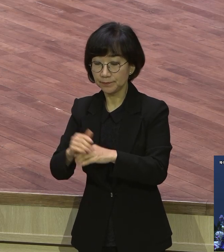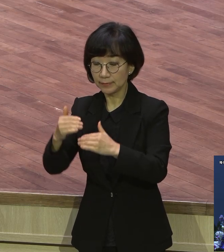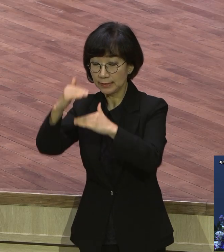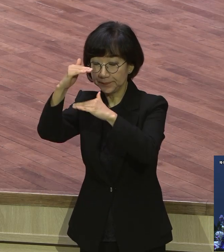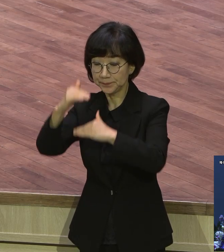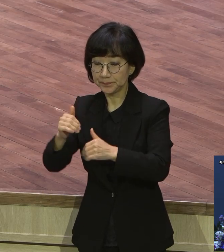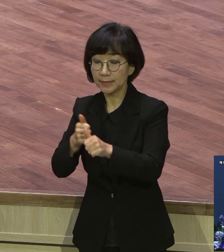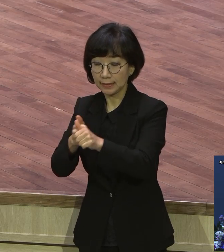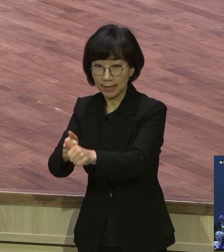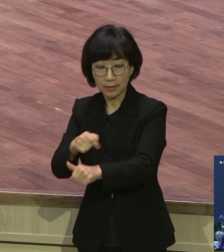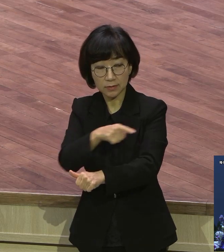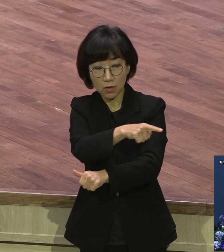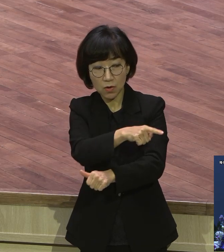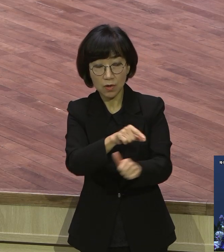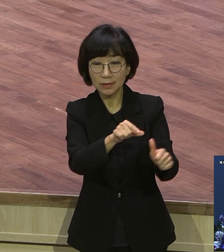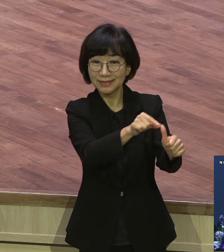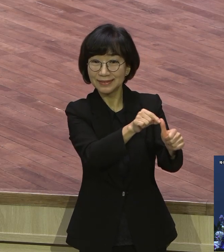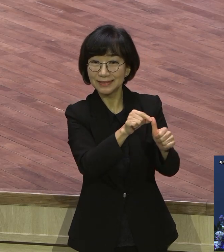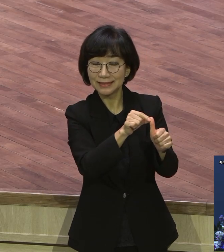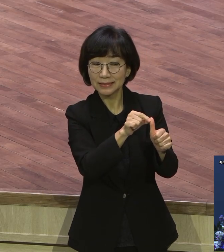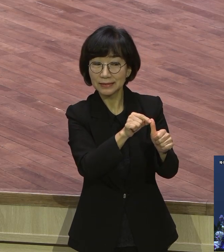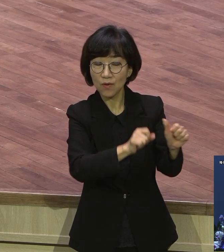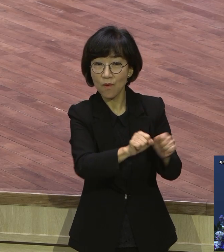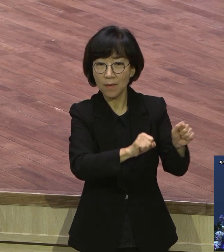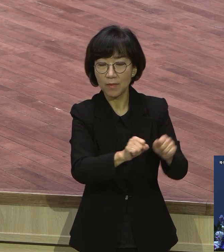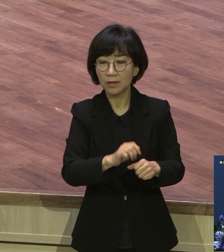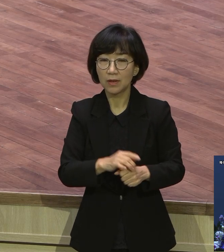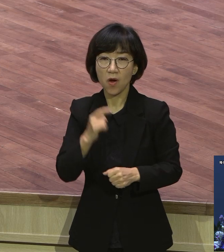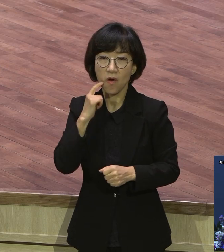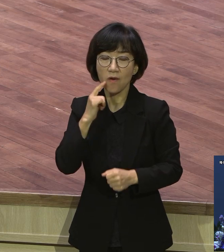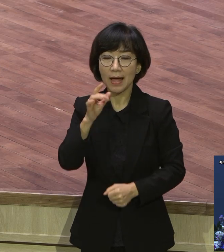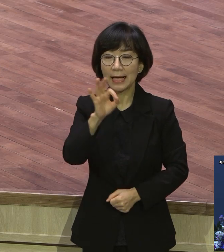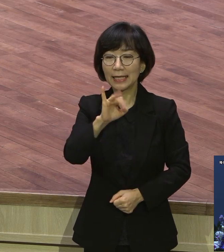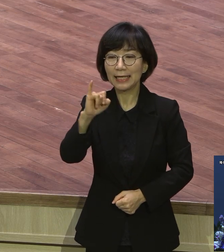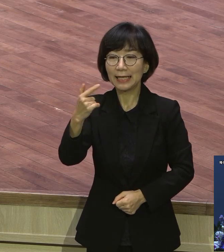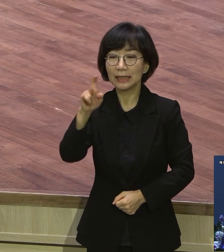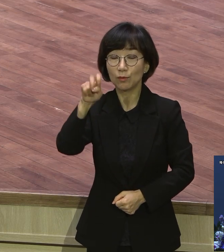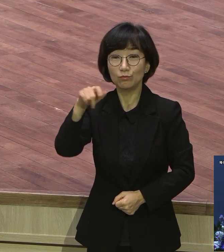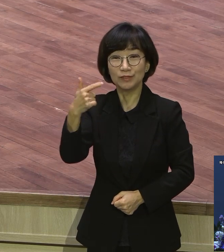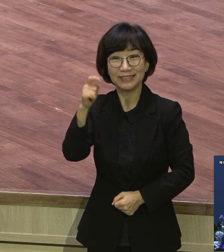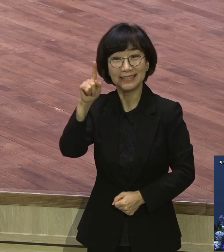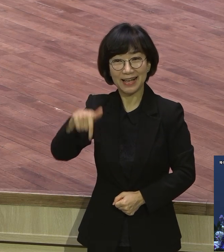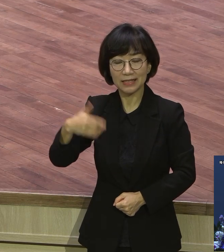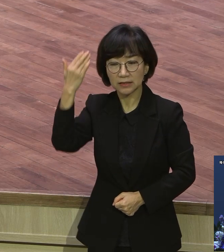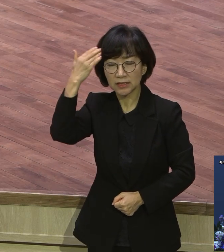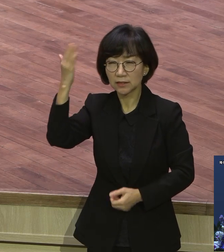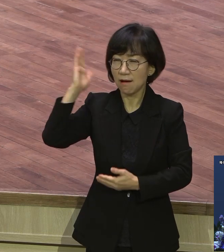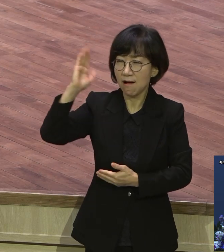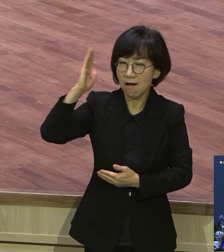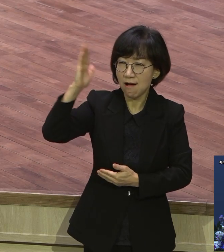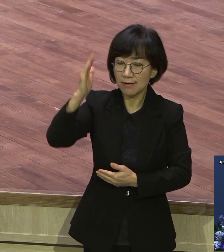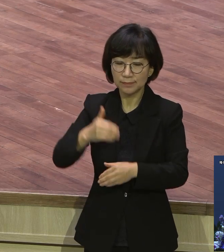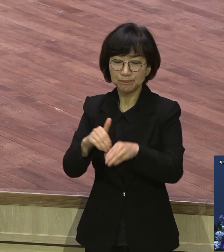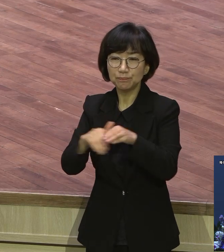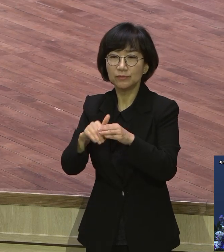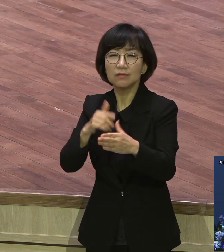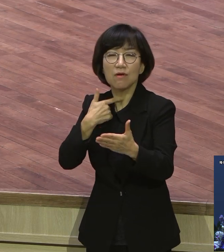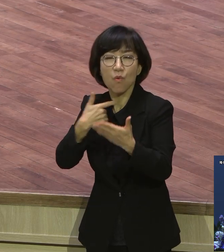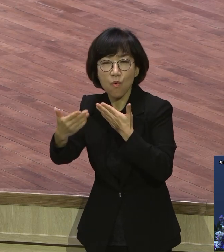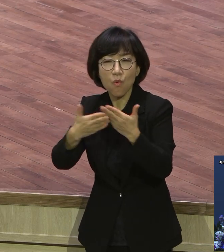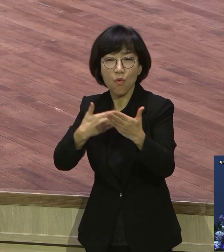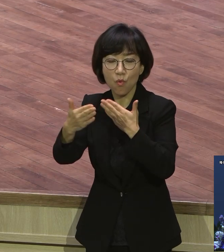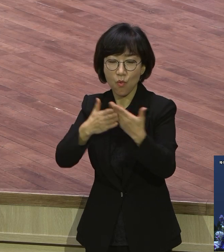따라서 이들이 움직이는데 심지어 인문학 강의도 하고 또 무슨 문화체험도 하고 취업소개도